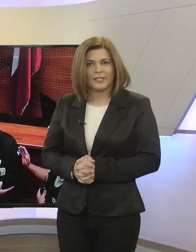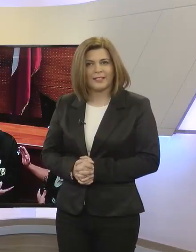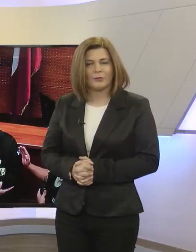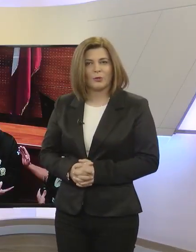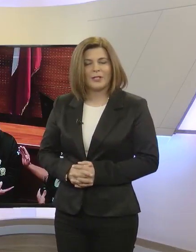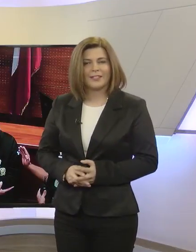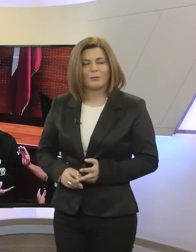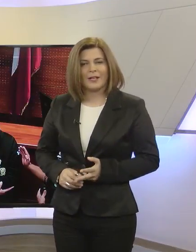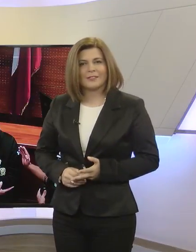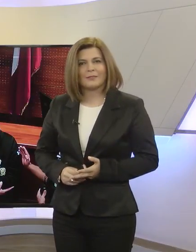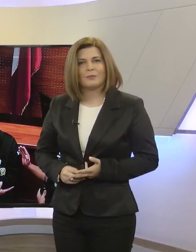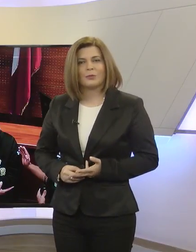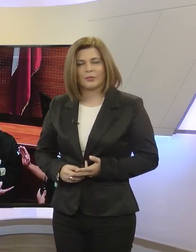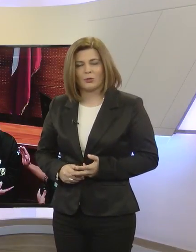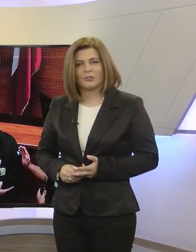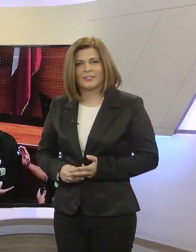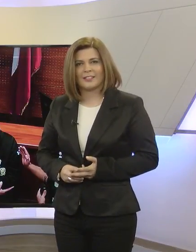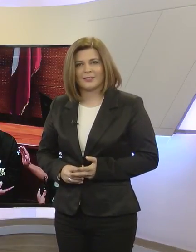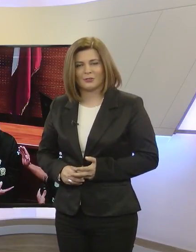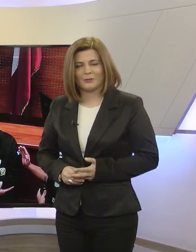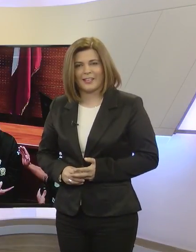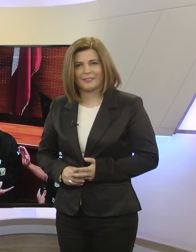ya estamos de vuelta con más Portavoz Noticias. No se vayan.